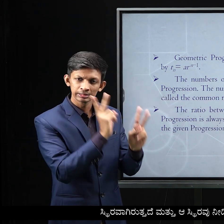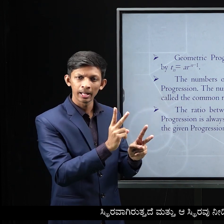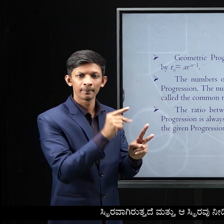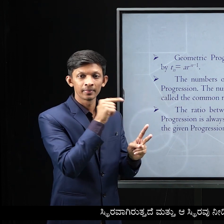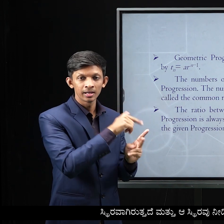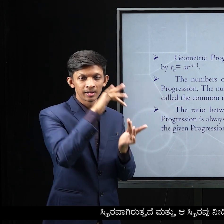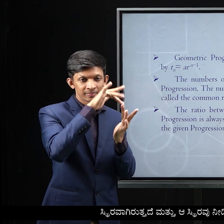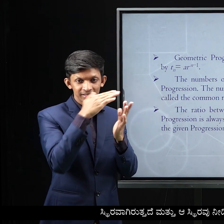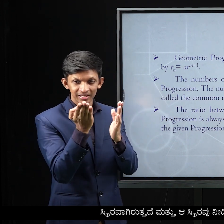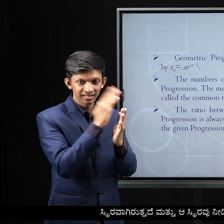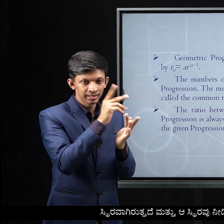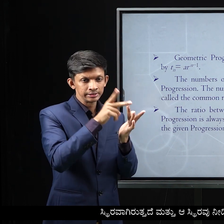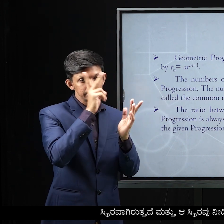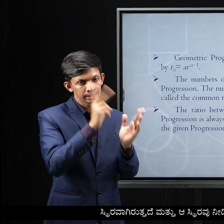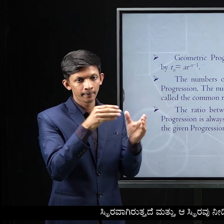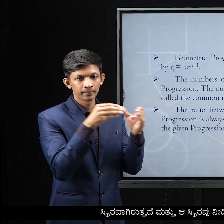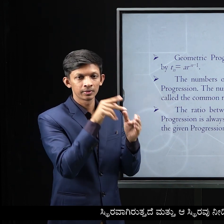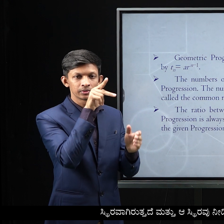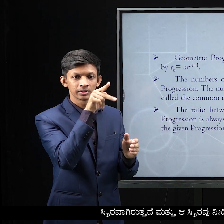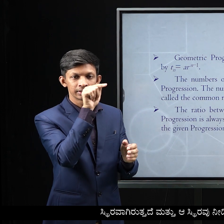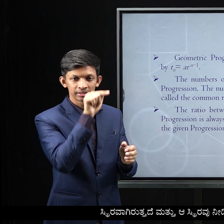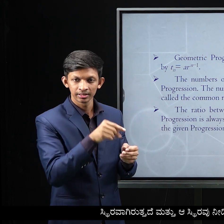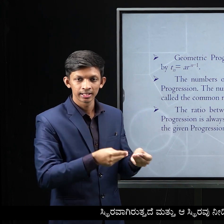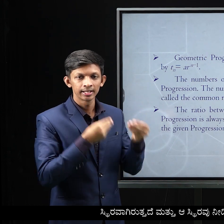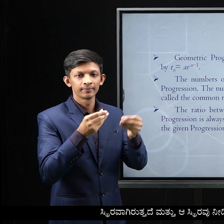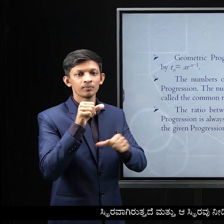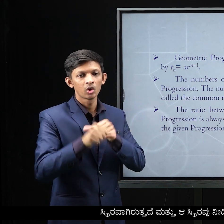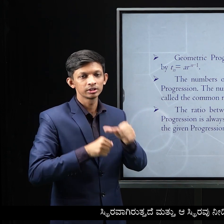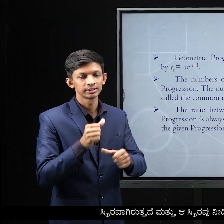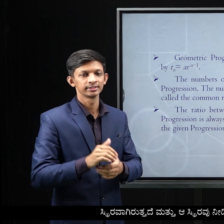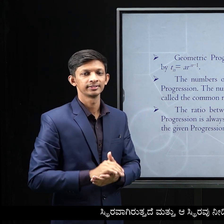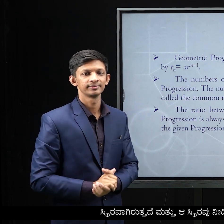ಸ್ಥಿರವಾಗಿರುತ್ತದೆ ಮತ್ತು ಆ ಸ್ಥಿರವು ನೀಡಿದ ಪ್ರಗತಿಯ ಸಾಮಾನ್ಯ ಅನುಪಾತವಾಗಿದೆ.